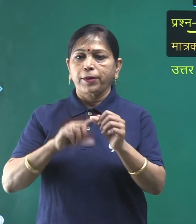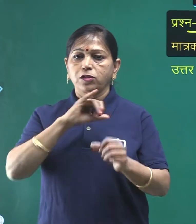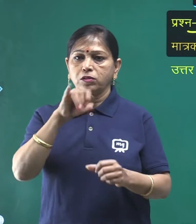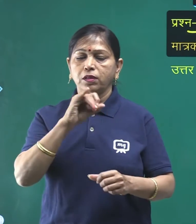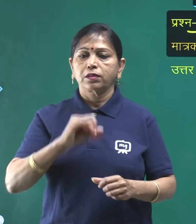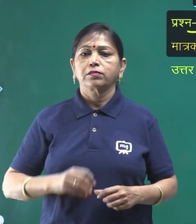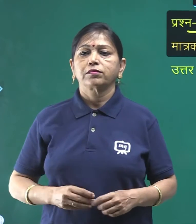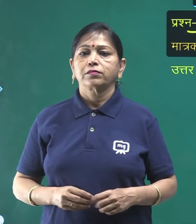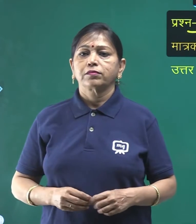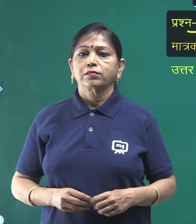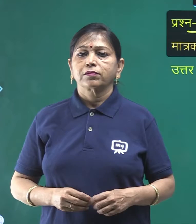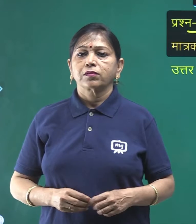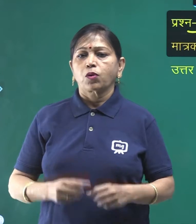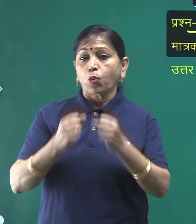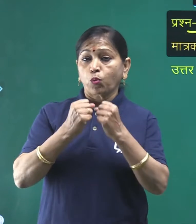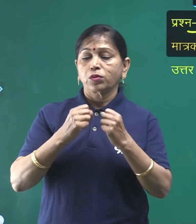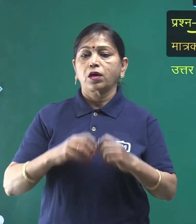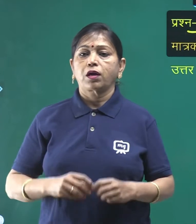6, ऊर्जा का